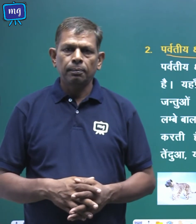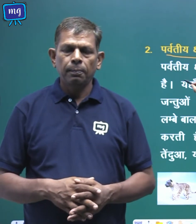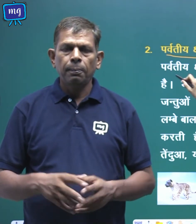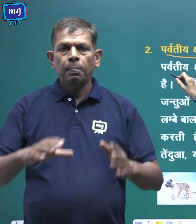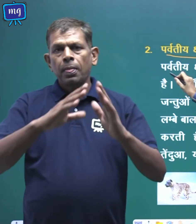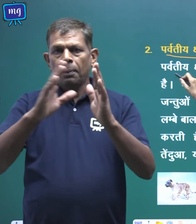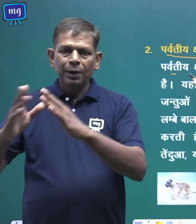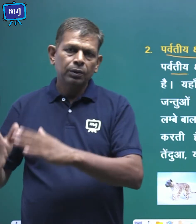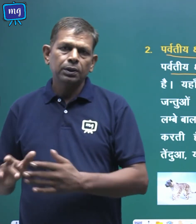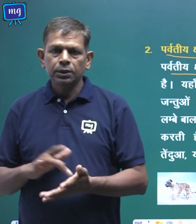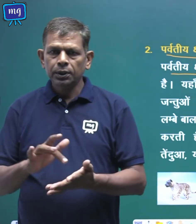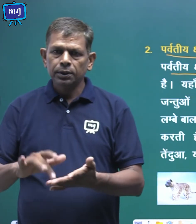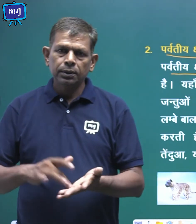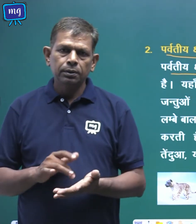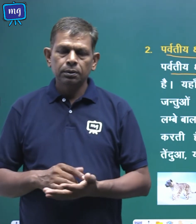पर्वतीय क्षेत्र